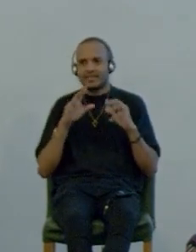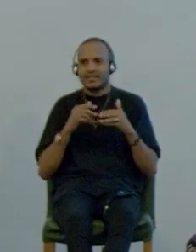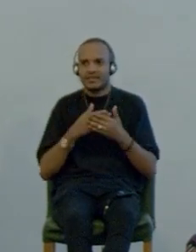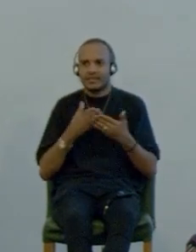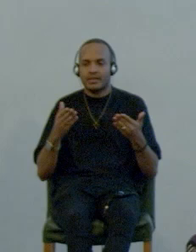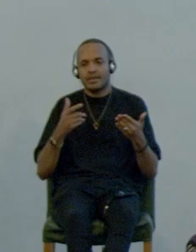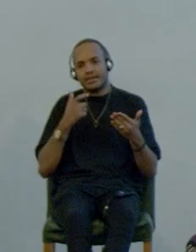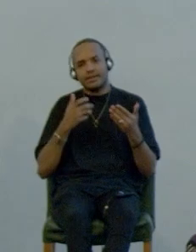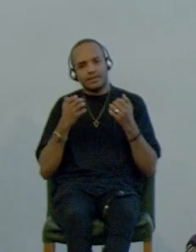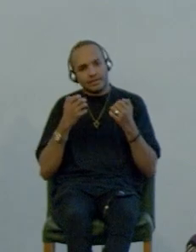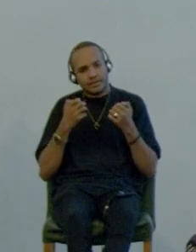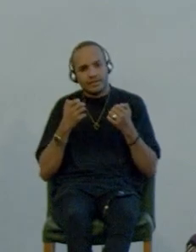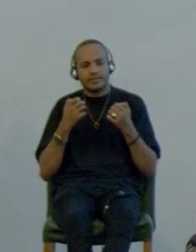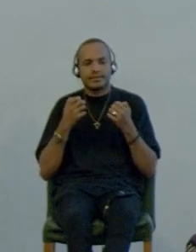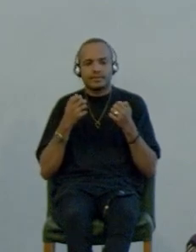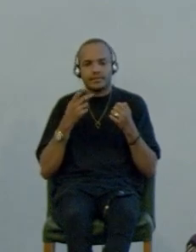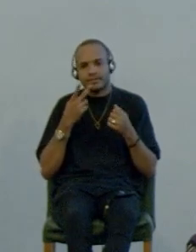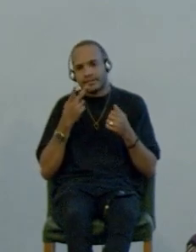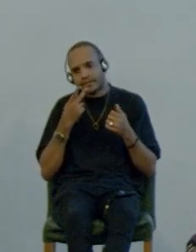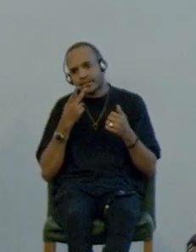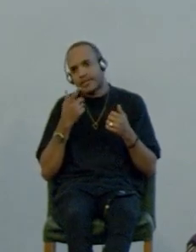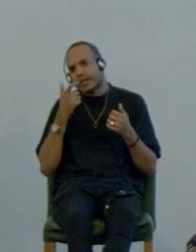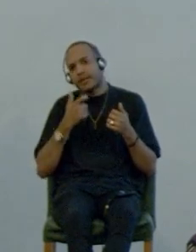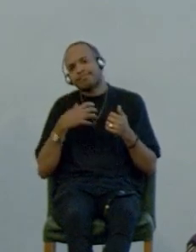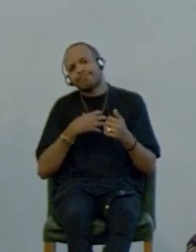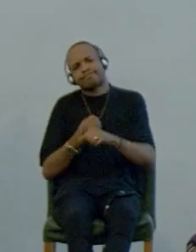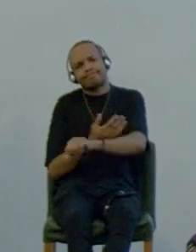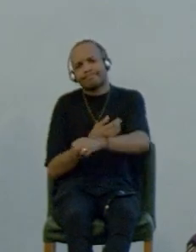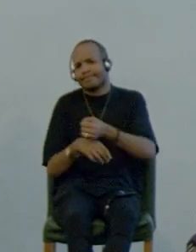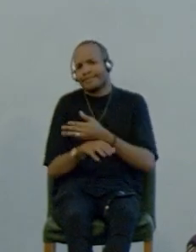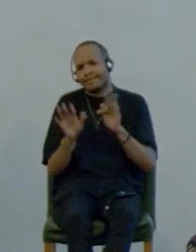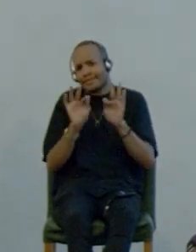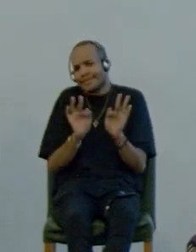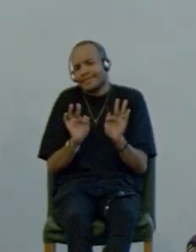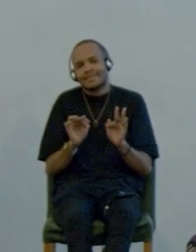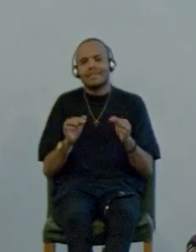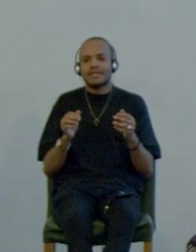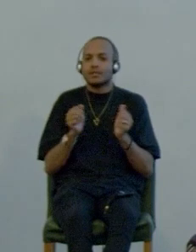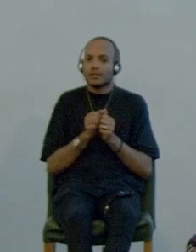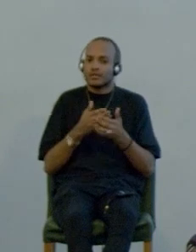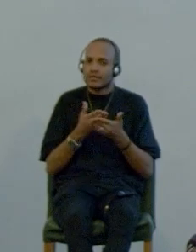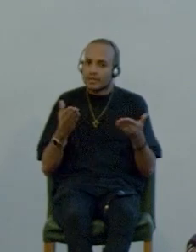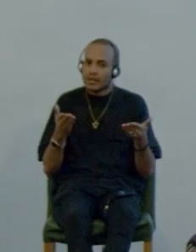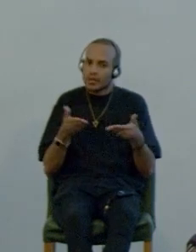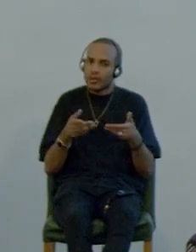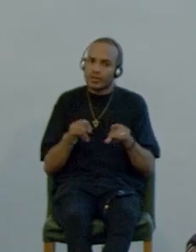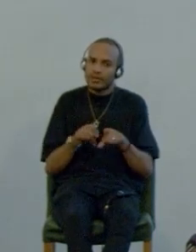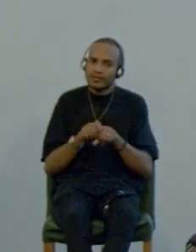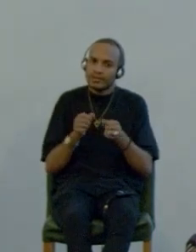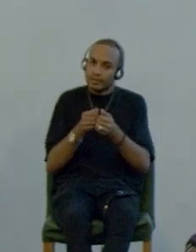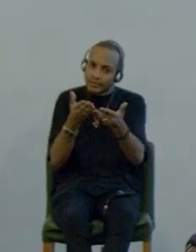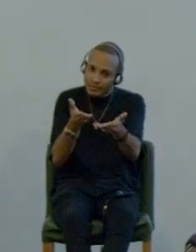dire à quel point je suis émue et heureuse d'être ici ce soir avec vous, C'est la première fois que